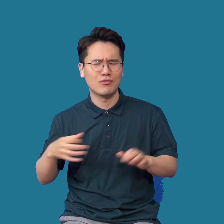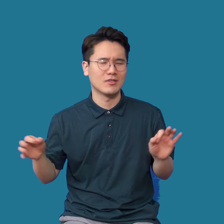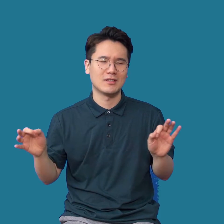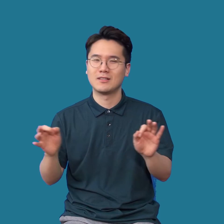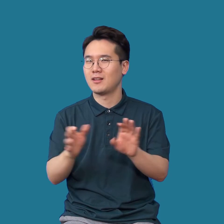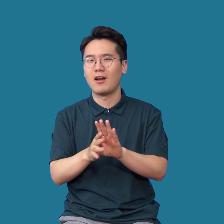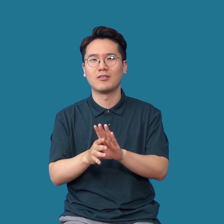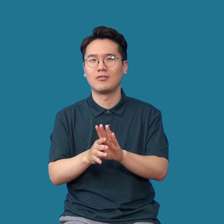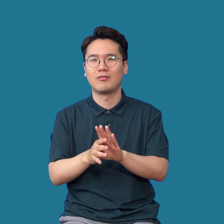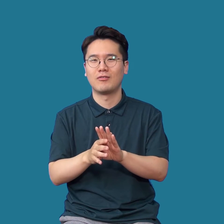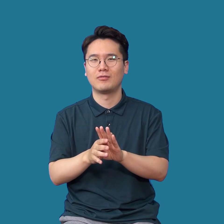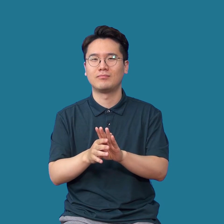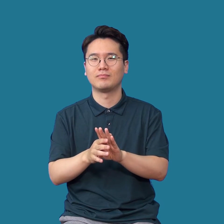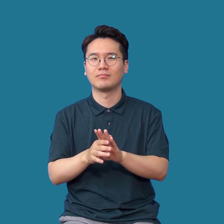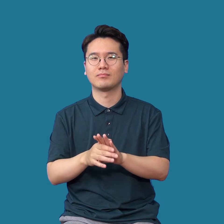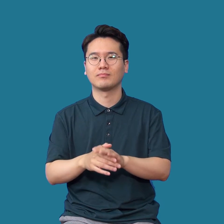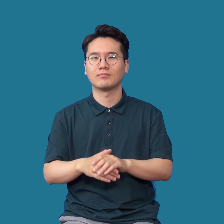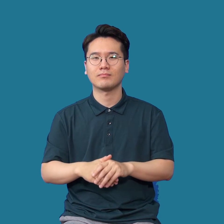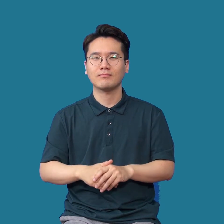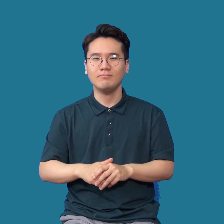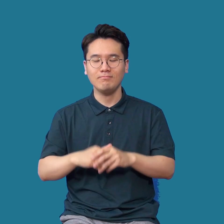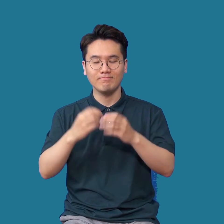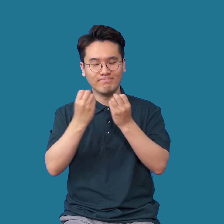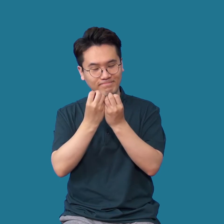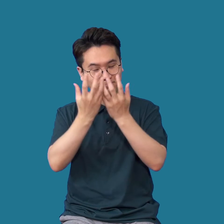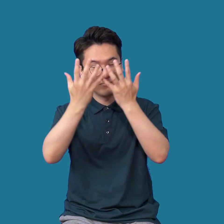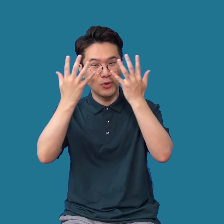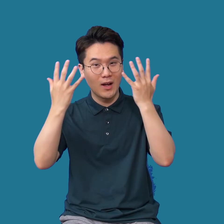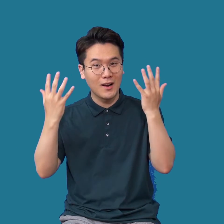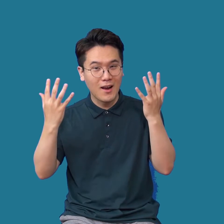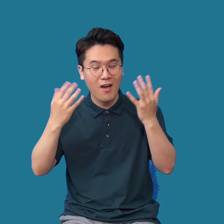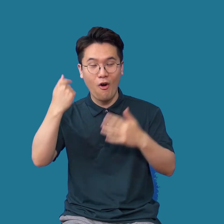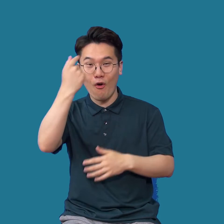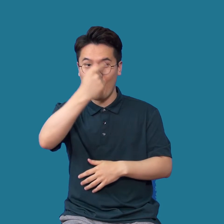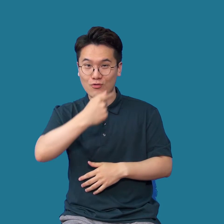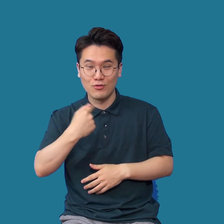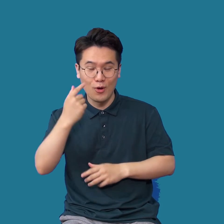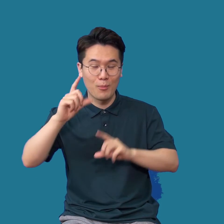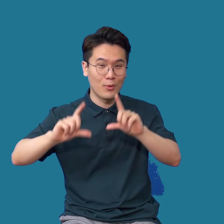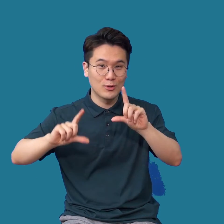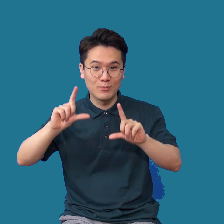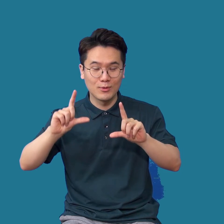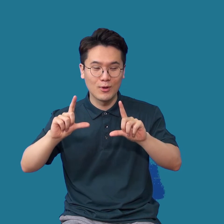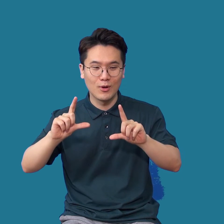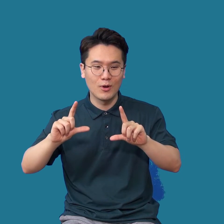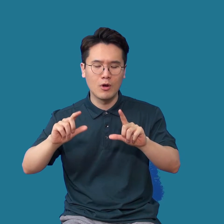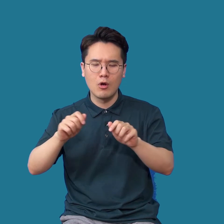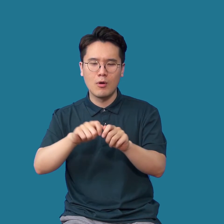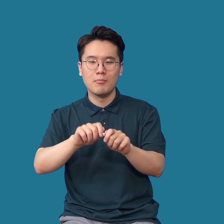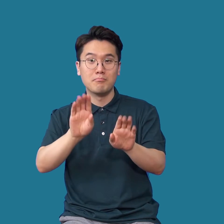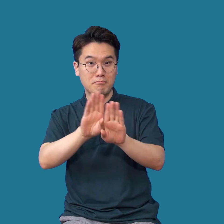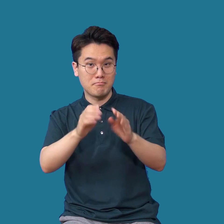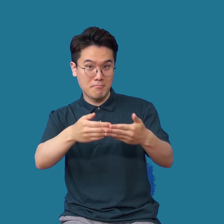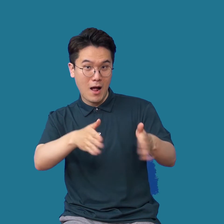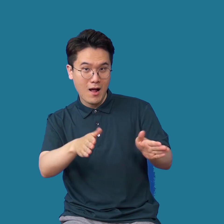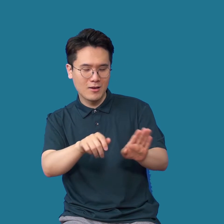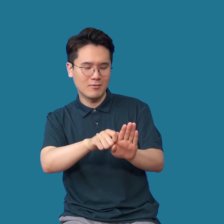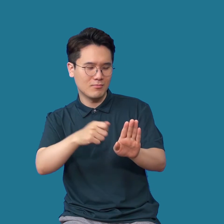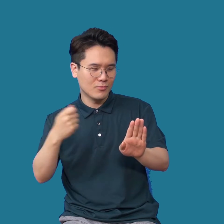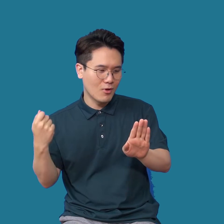편안해졌습니다. 그래서 환한 얼굴로 밖으로 나오니까 가족들이 다 놀랐지요.